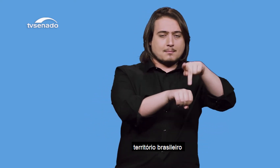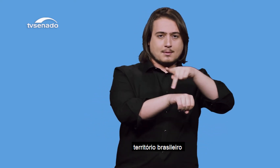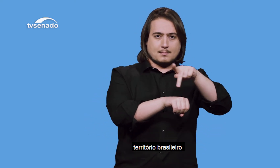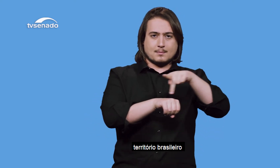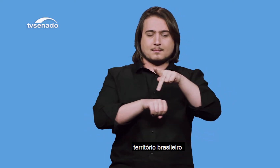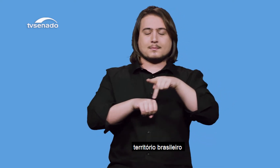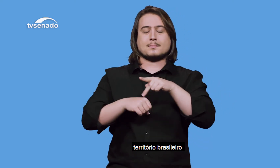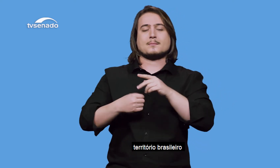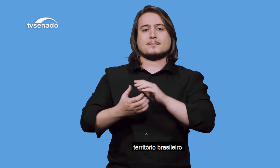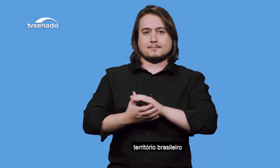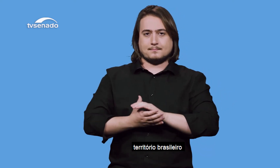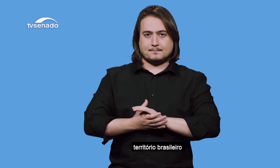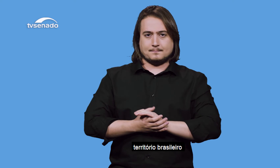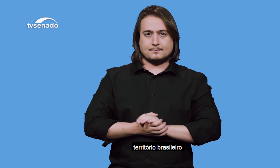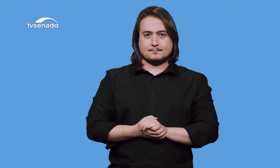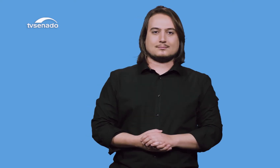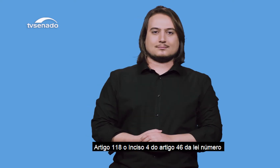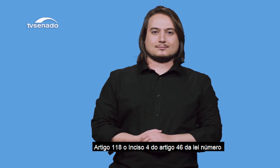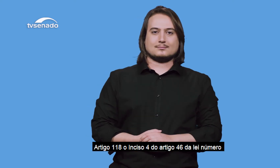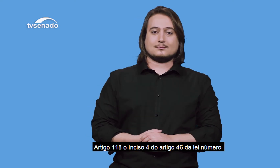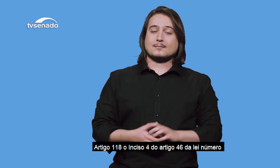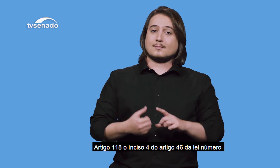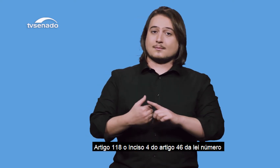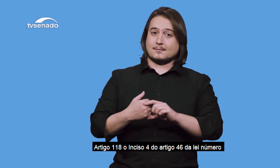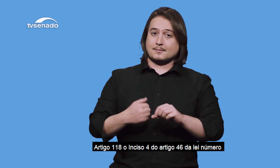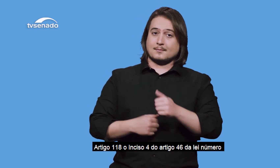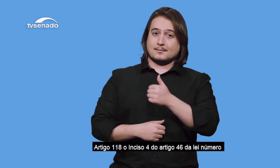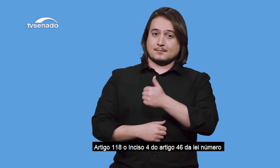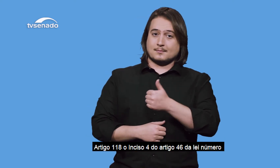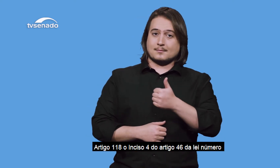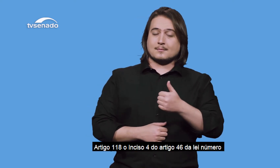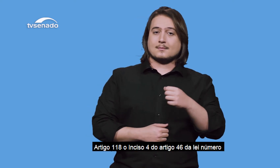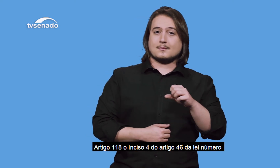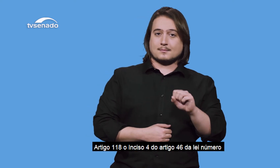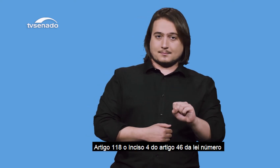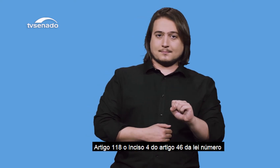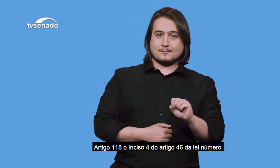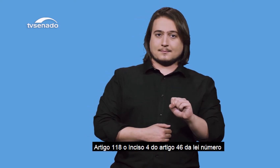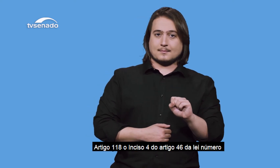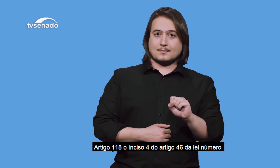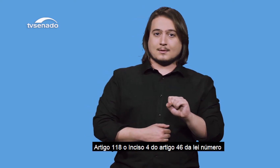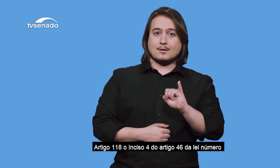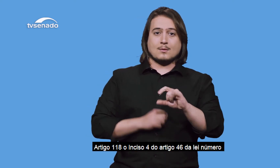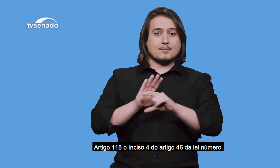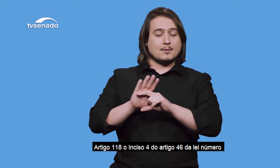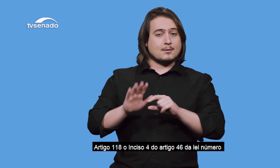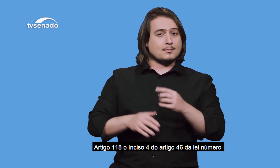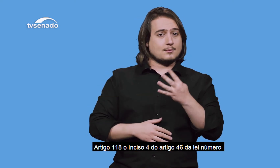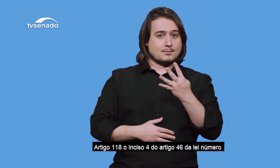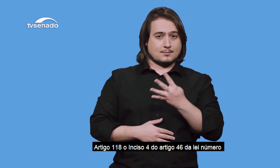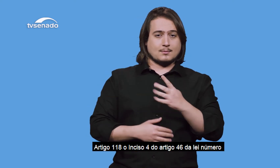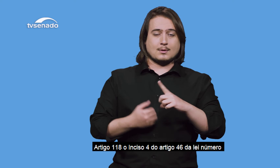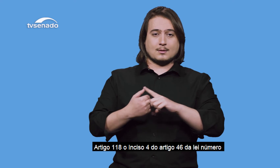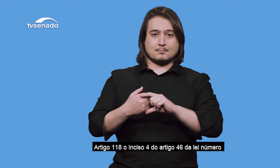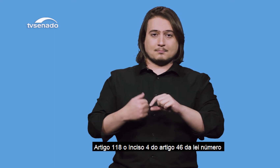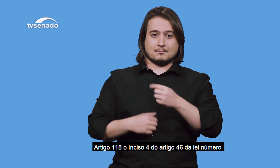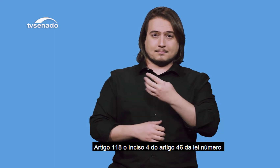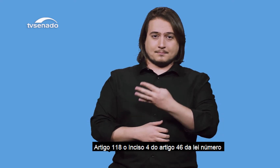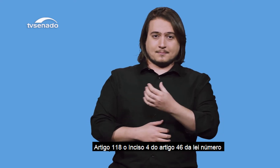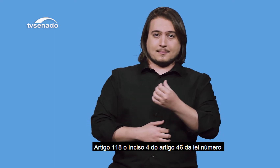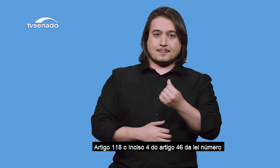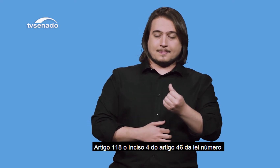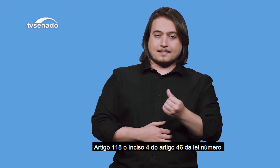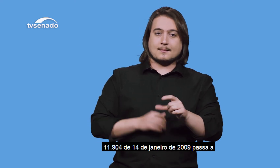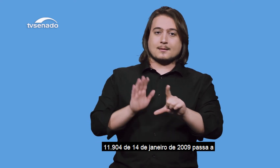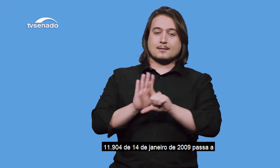território brasileiro artigo 118 o inciso 4 do artigo 46 da lei